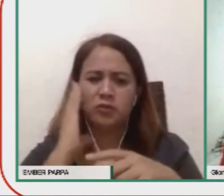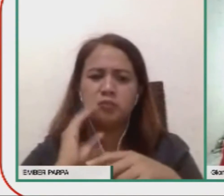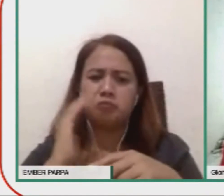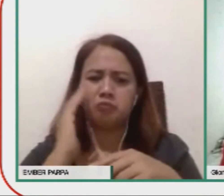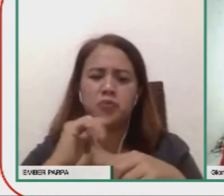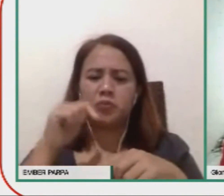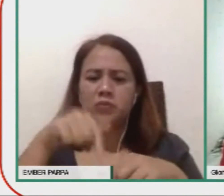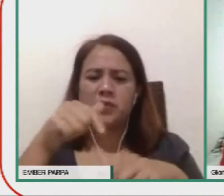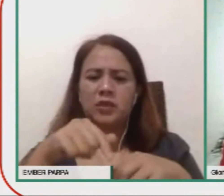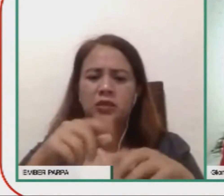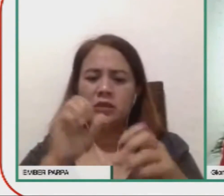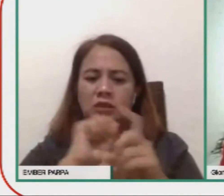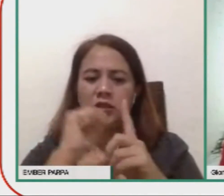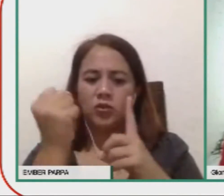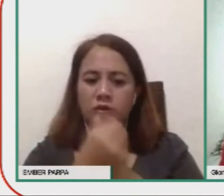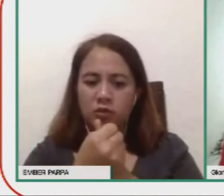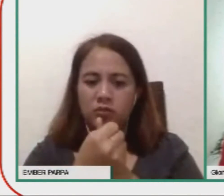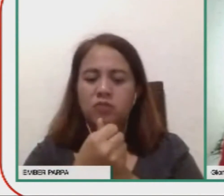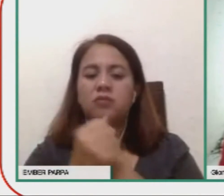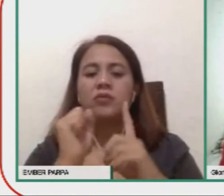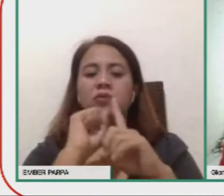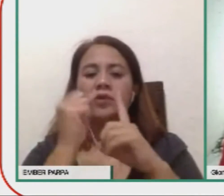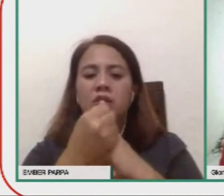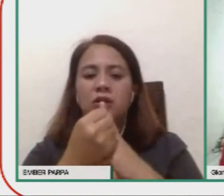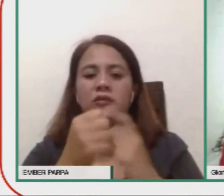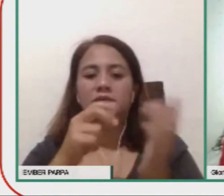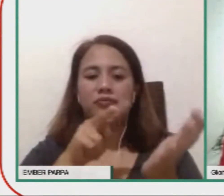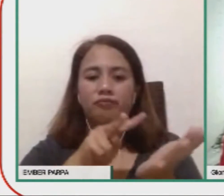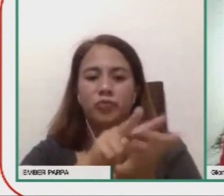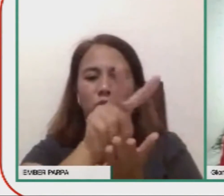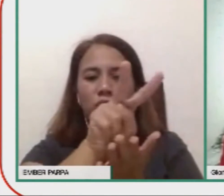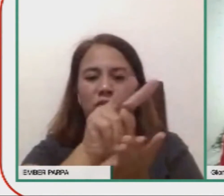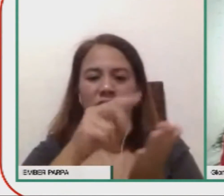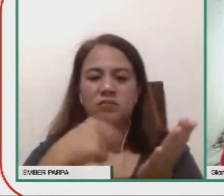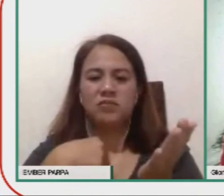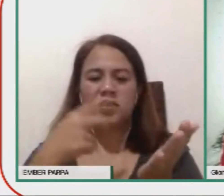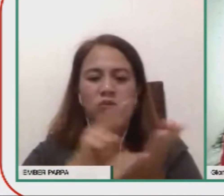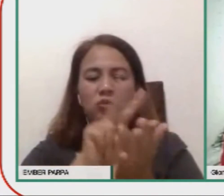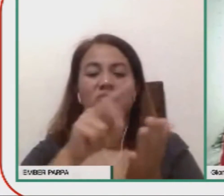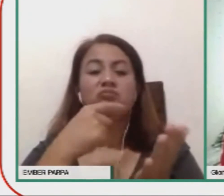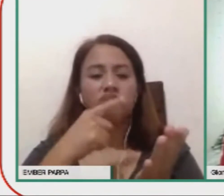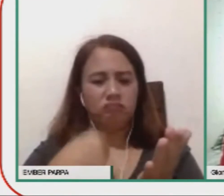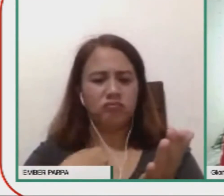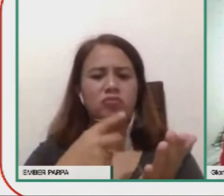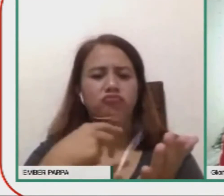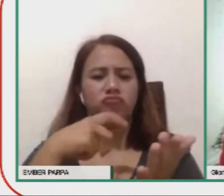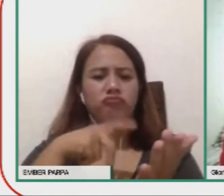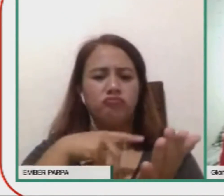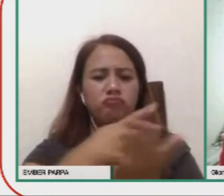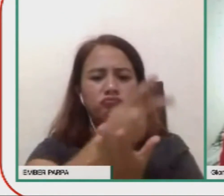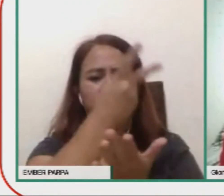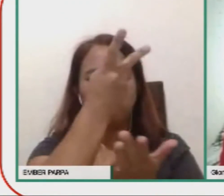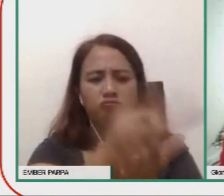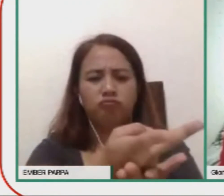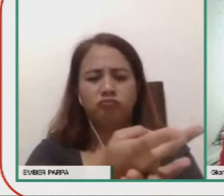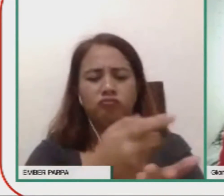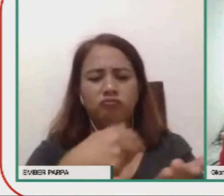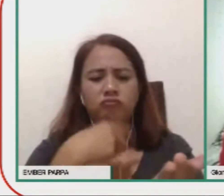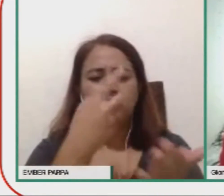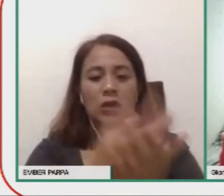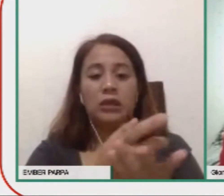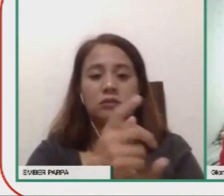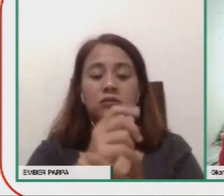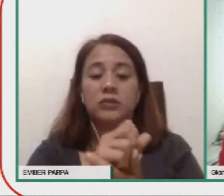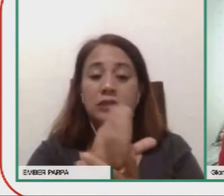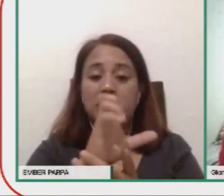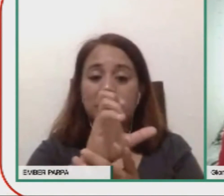of situation na madulas yung kalsada, nadudulas ako, nadadapa ako sa mga establishment, even sa toilet and